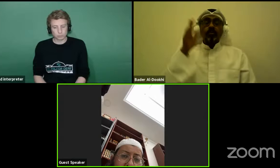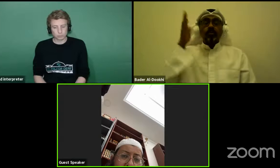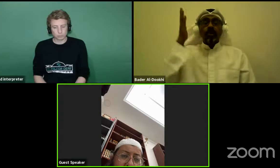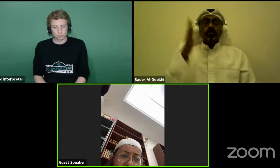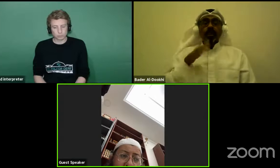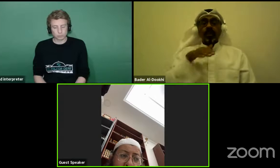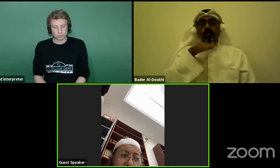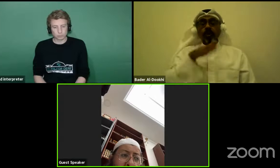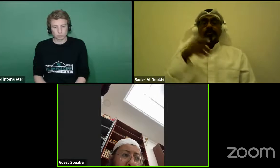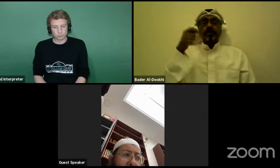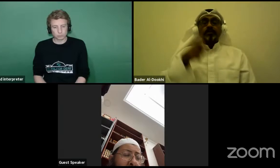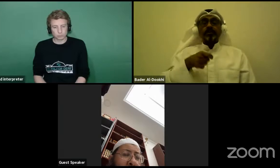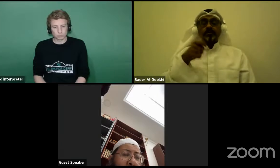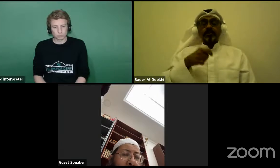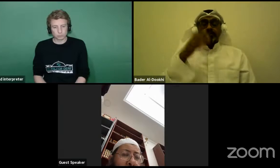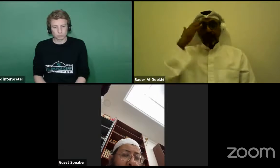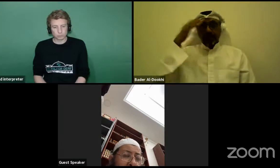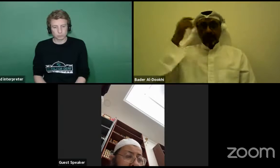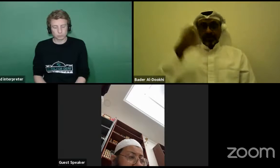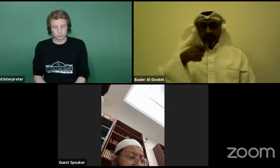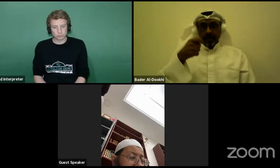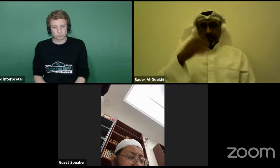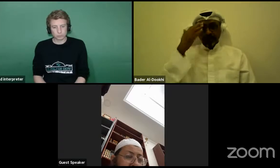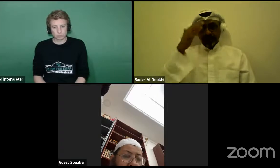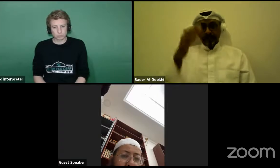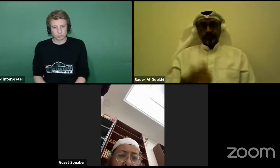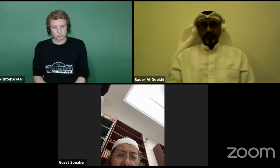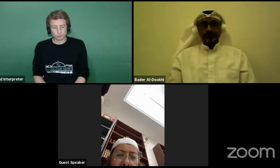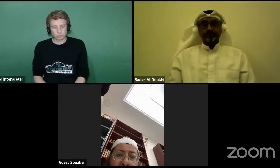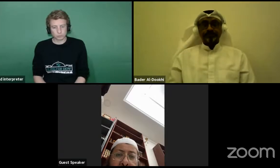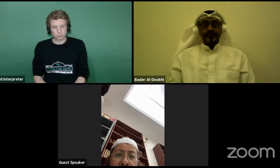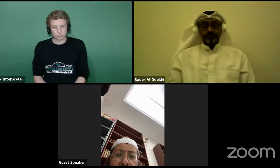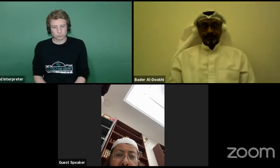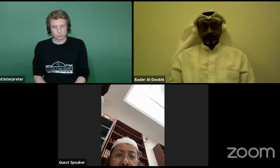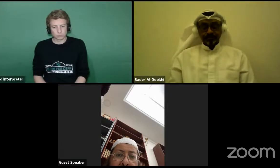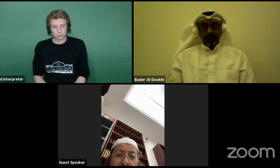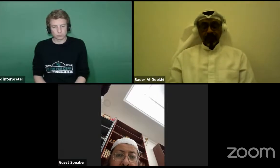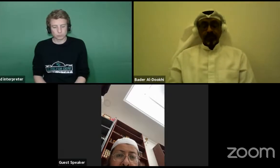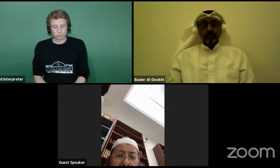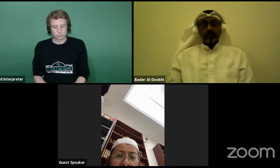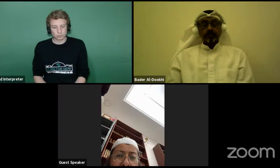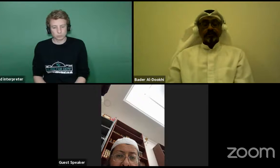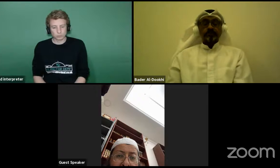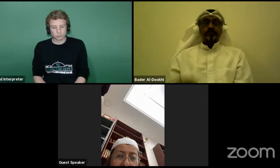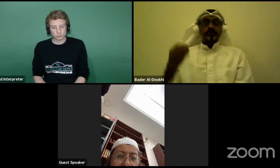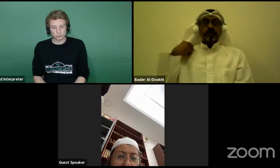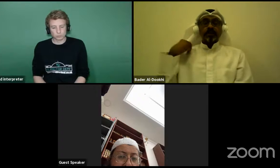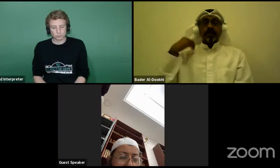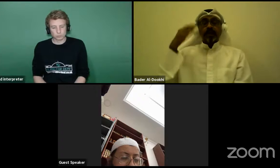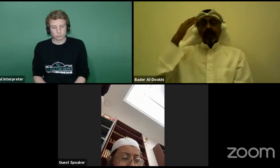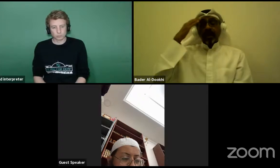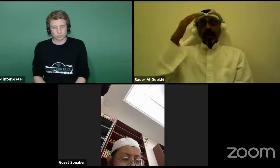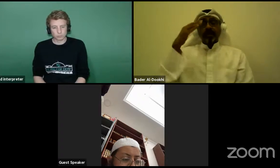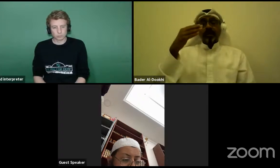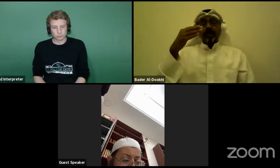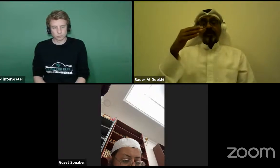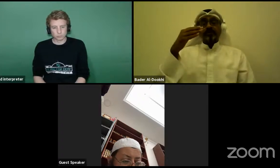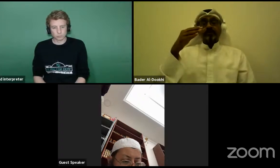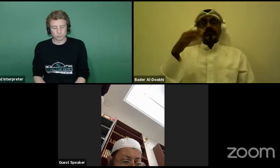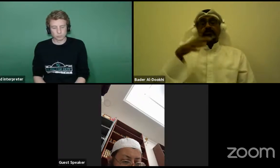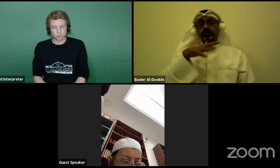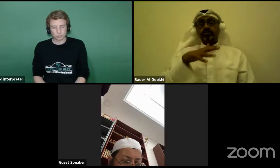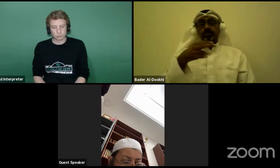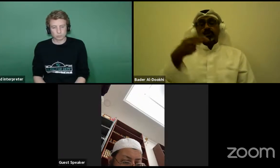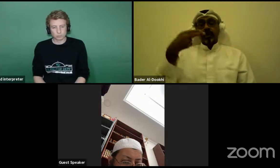أجمعين. السلام عليكم ورحمة الله وبركاته. جزاكم الله خير شيخ دكتور عبد الرحمن الرشيدان،